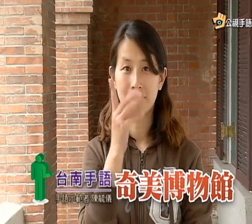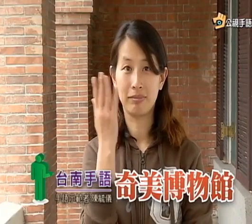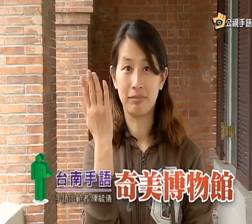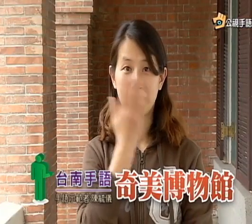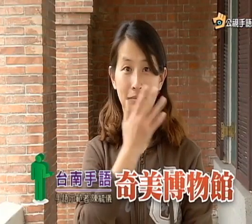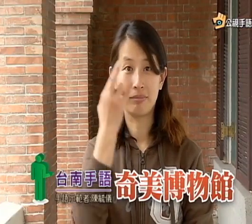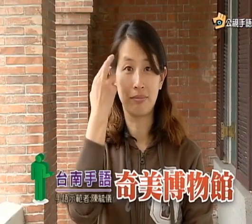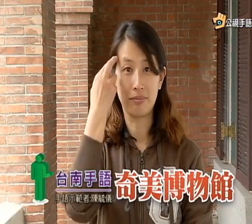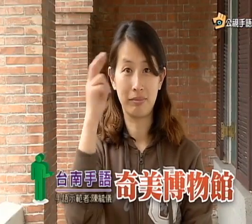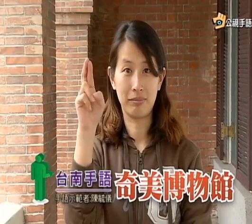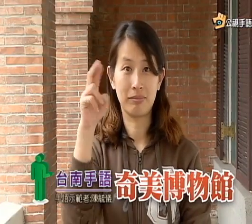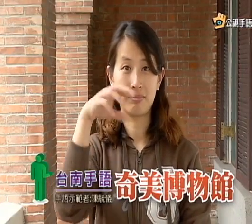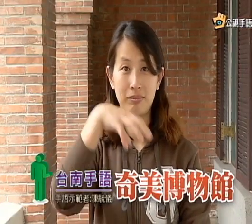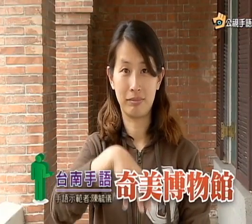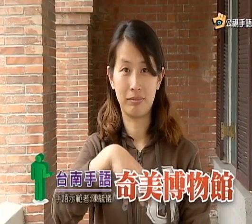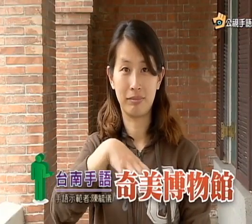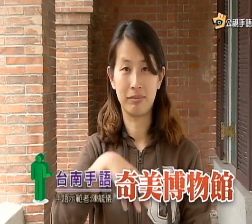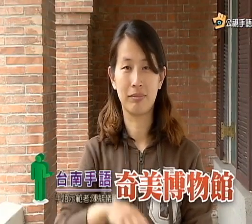奇美博物馆。